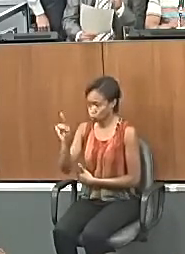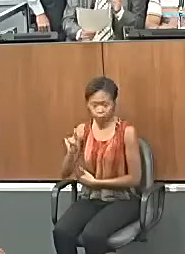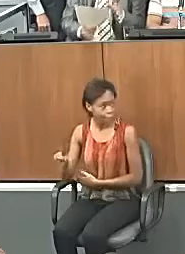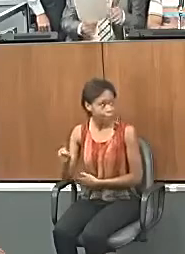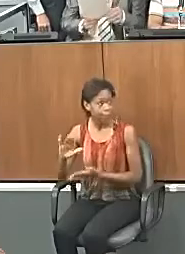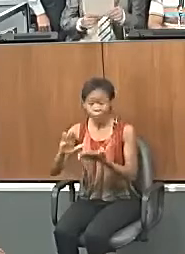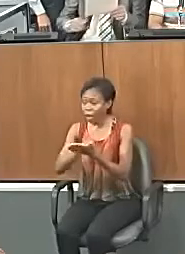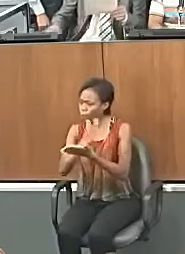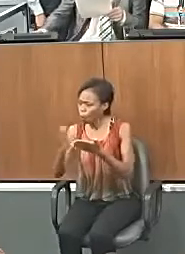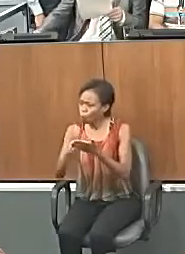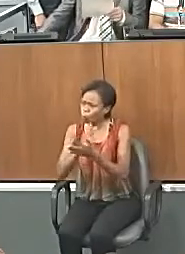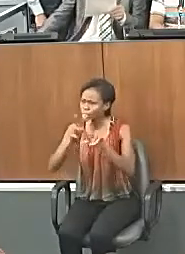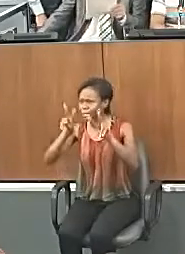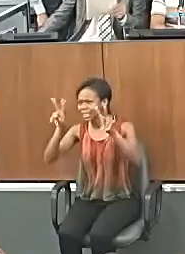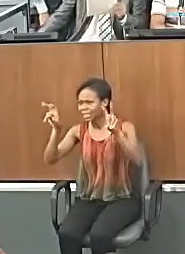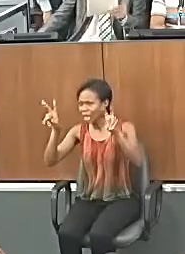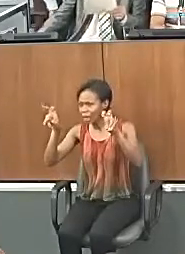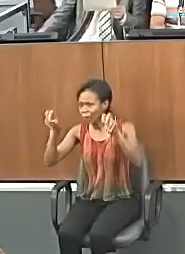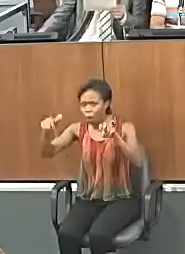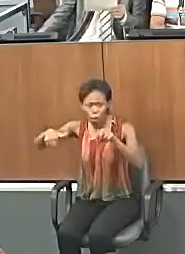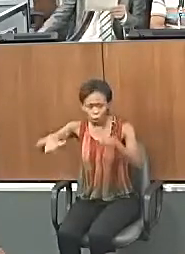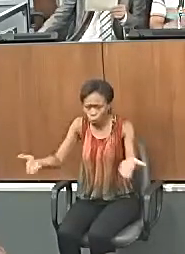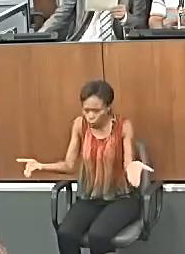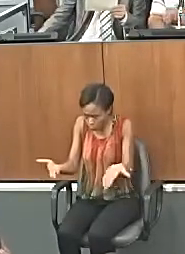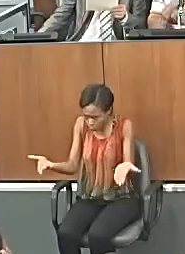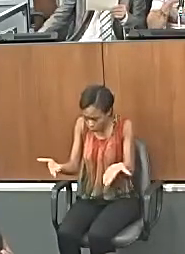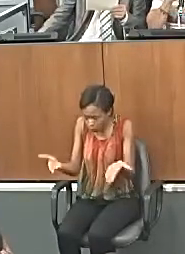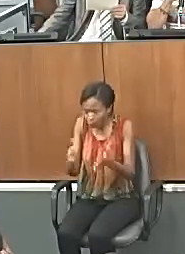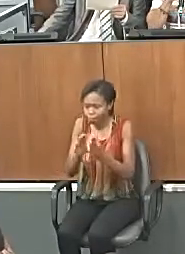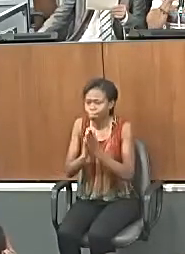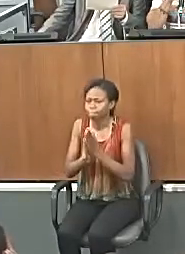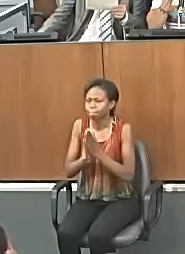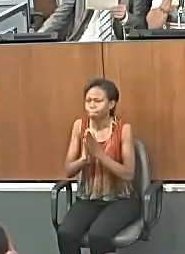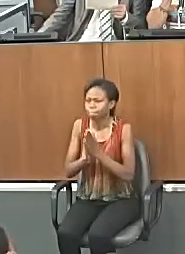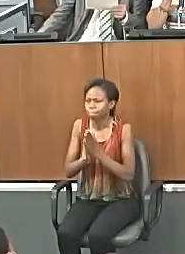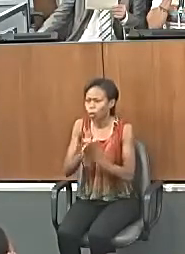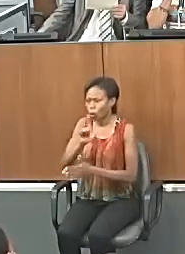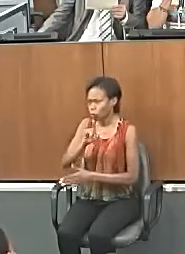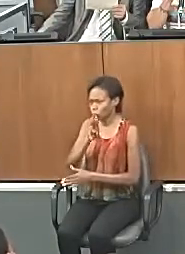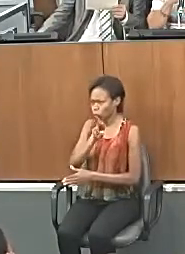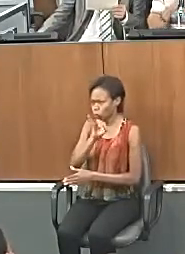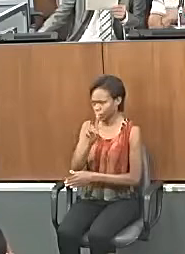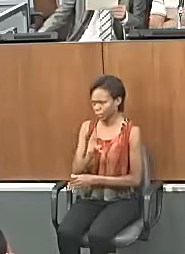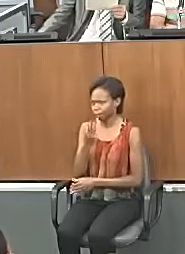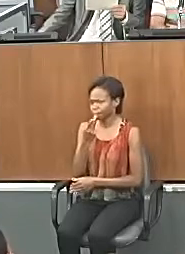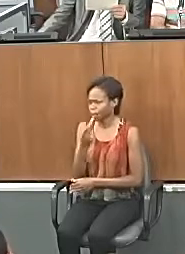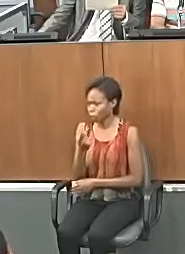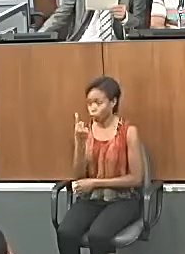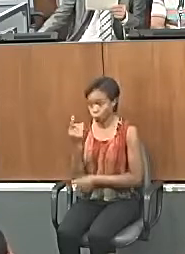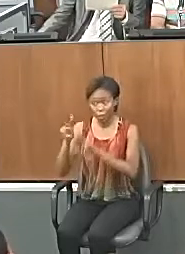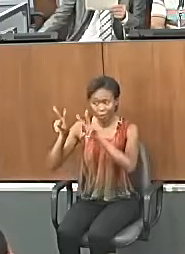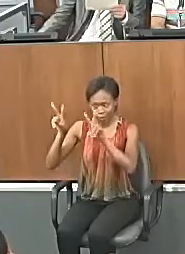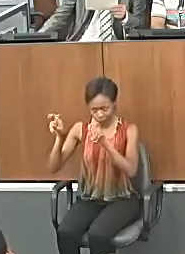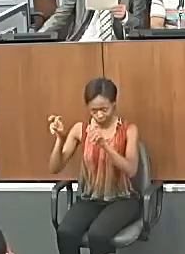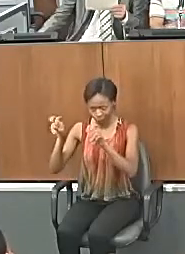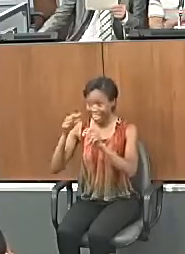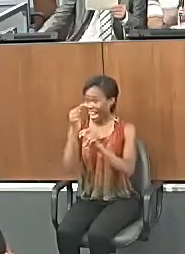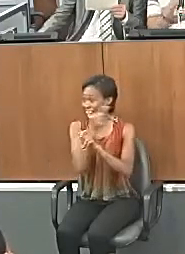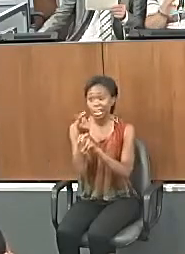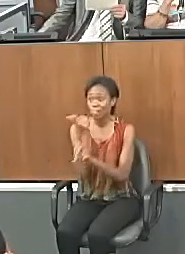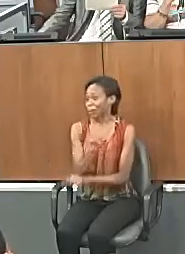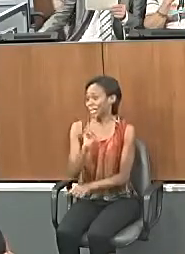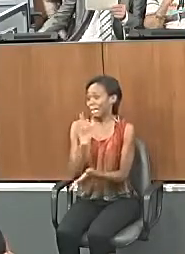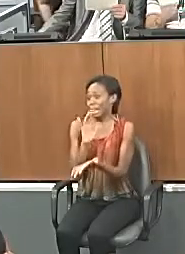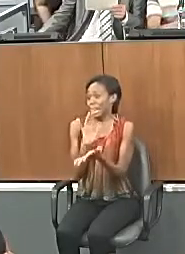temas a gente pode debater aqui hoje por exemplo o doutor luís até tocou no assunto que ainda não foi capaz de aprender libras nem